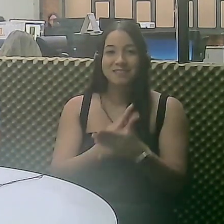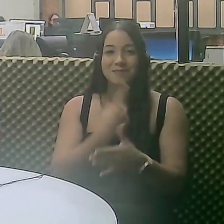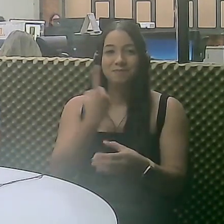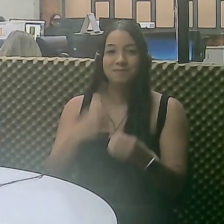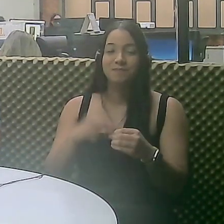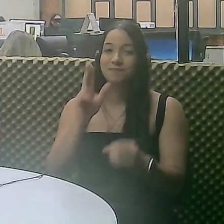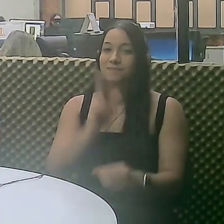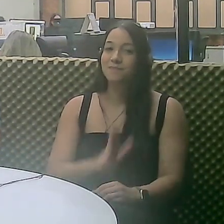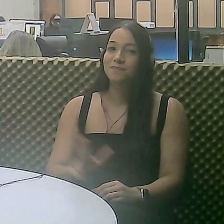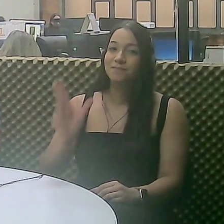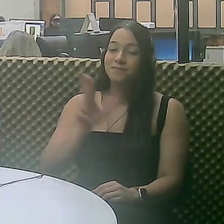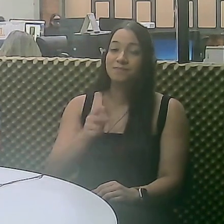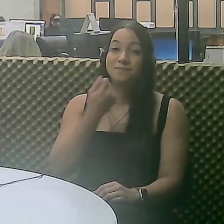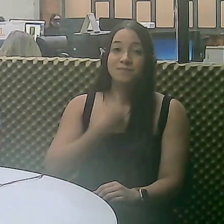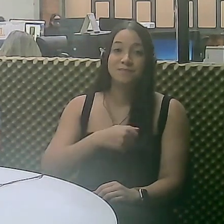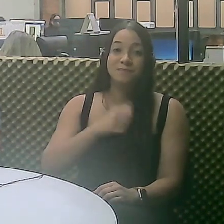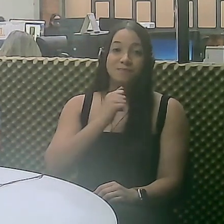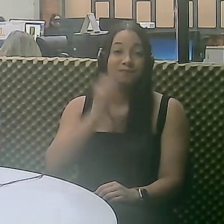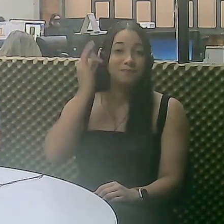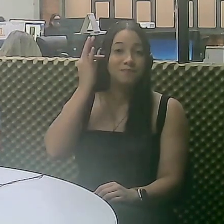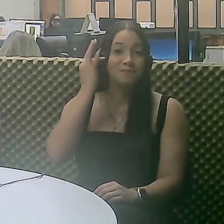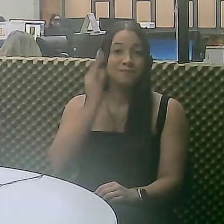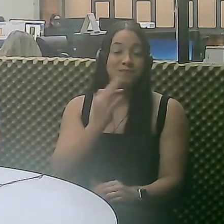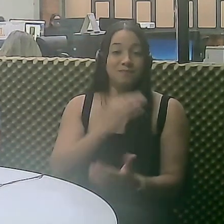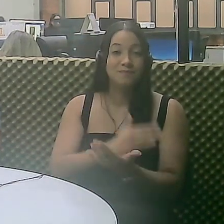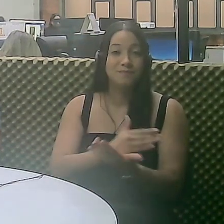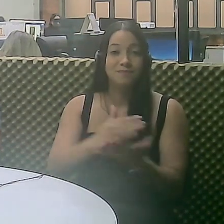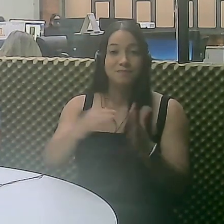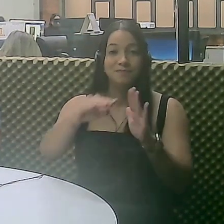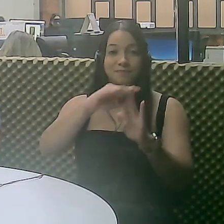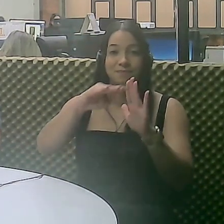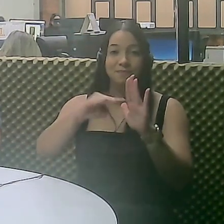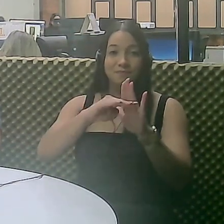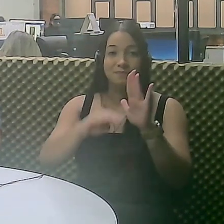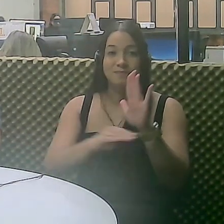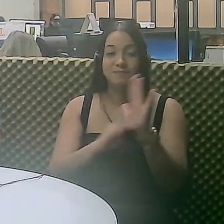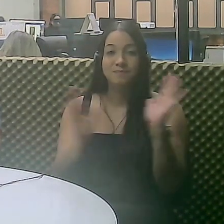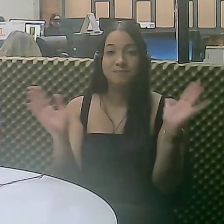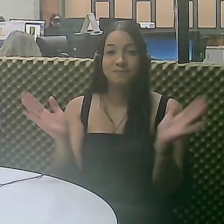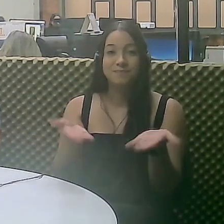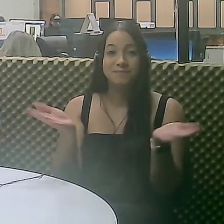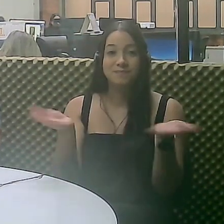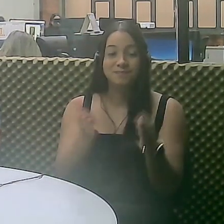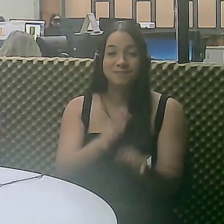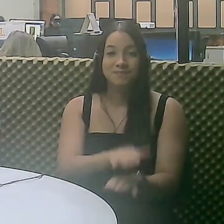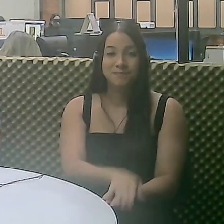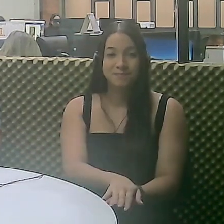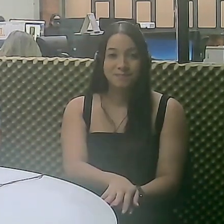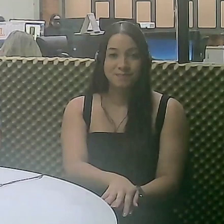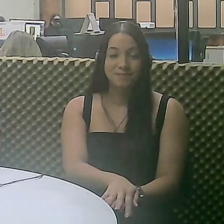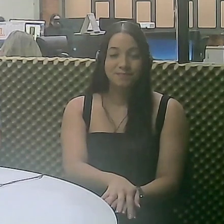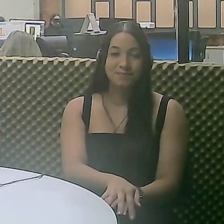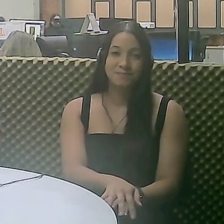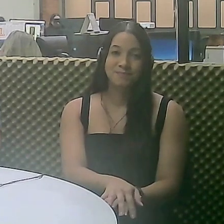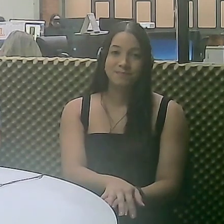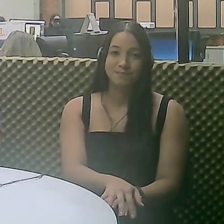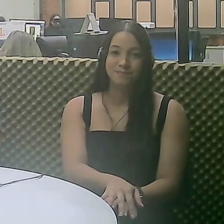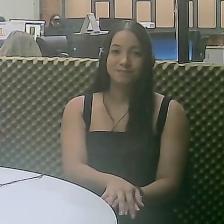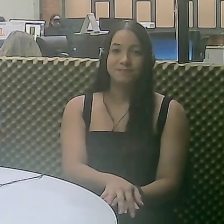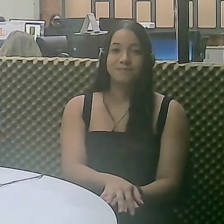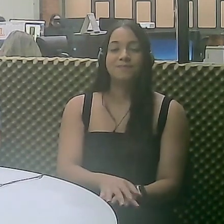fato acontece em Uberlândia. Eu sou o Fernando Cássio e começamos com os destaques da edição de hoje.